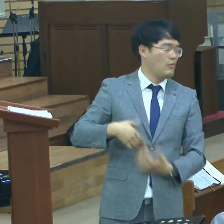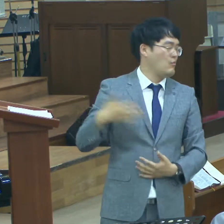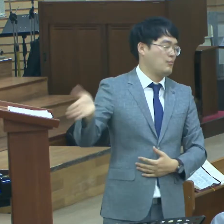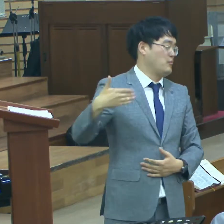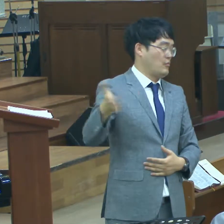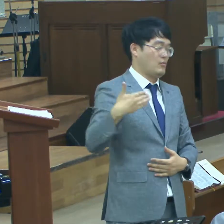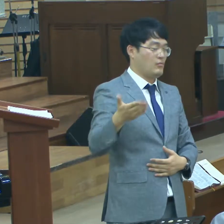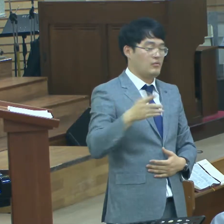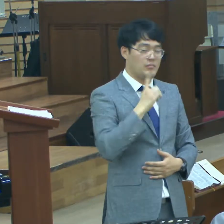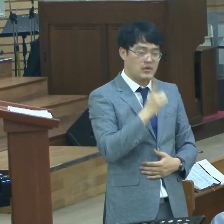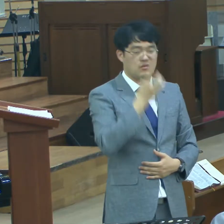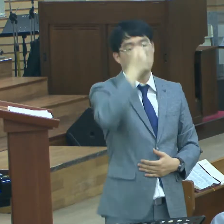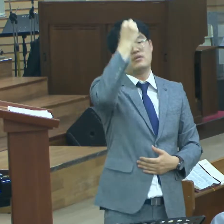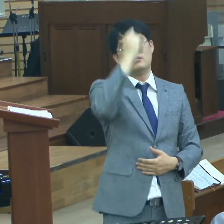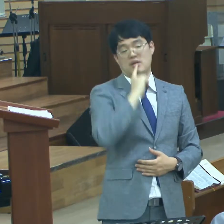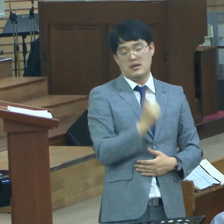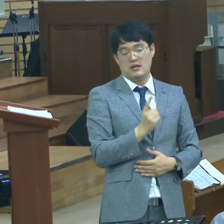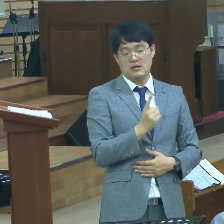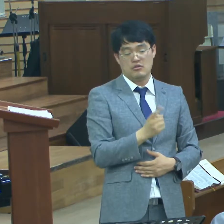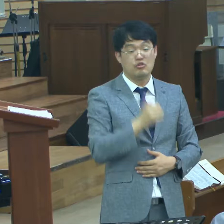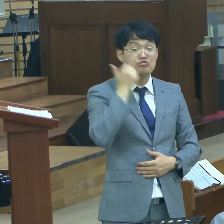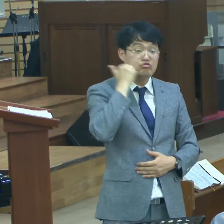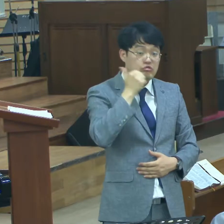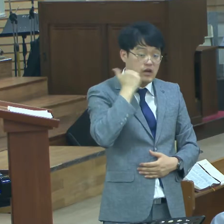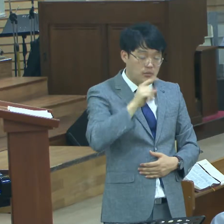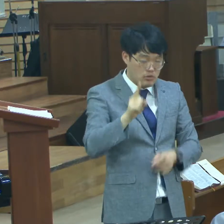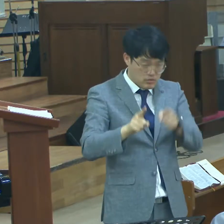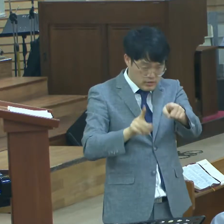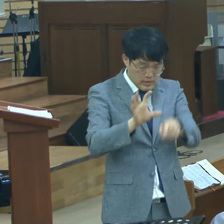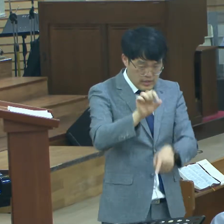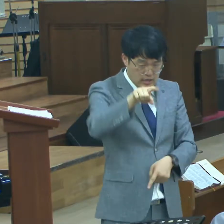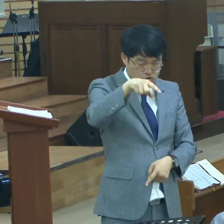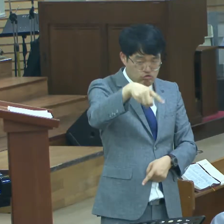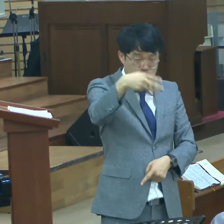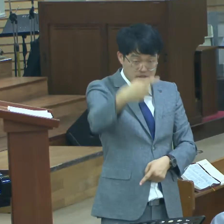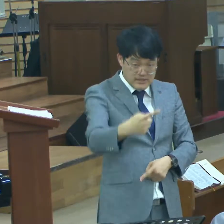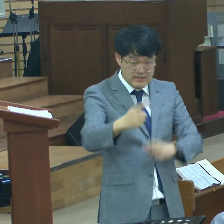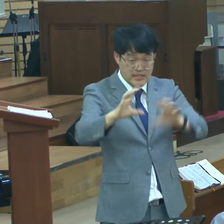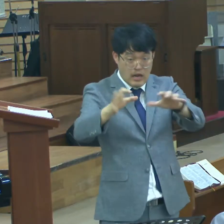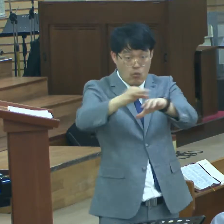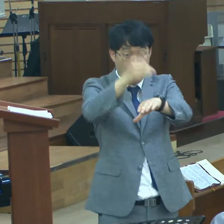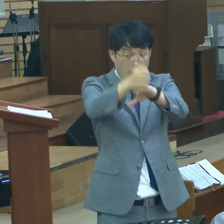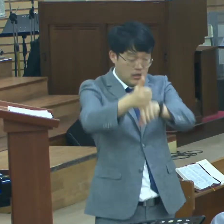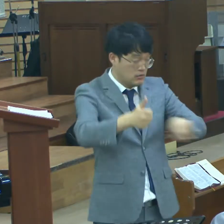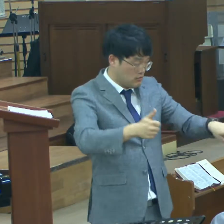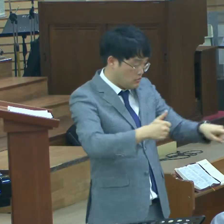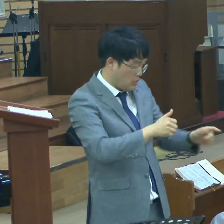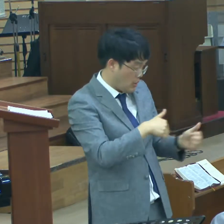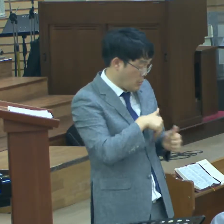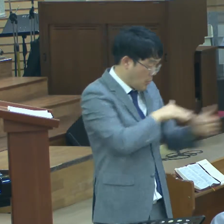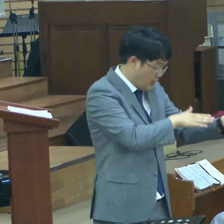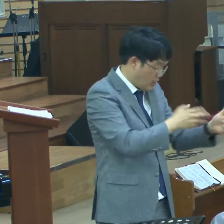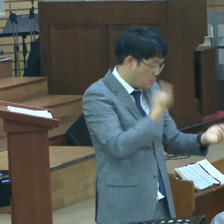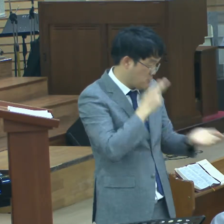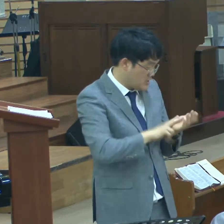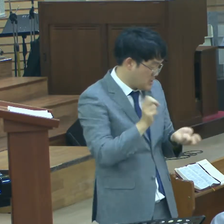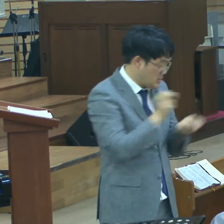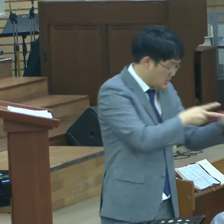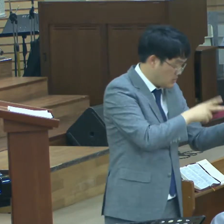첫 번째는 아수르의 왕이겠죠. 아수르 왕은 모르죠. 그런데 한 걸음 더